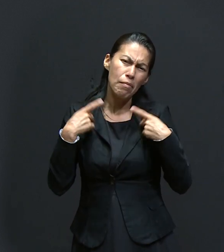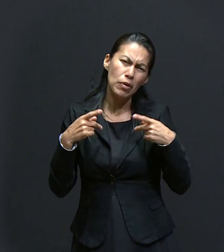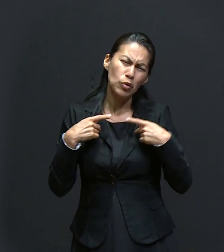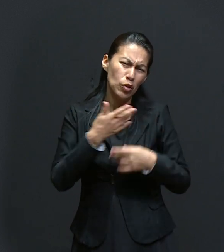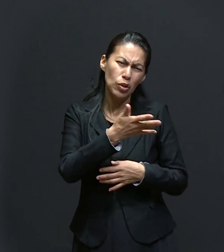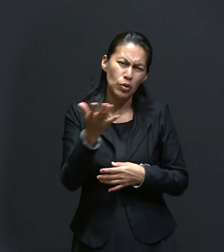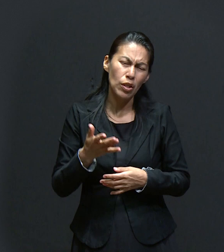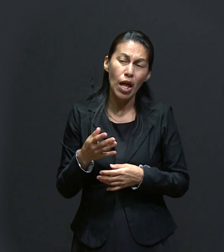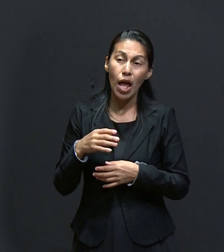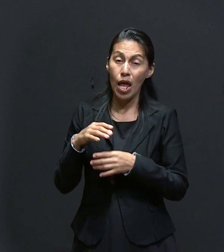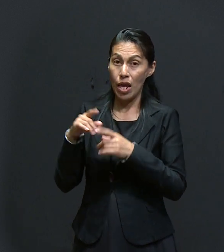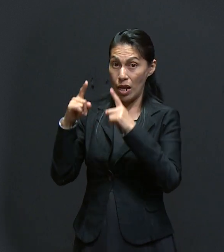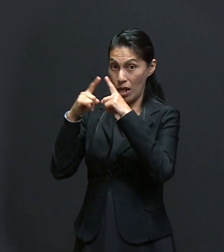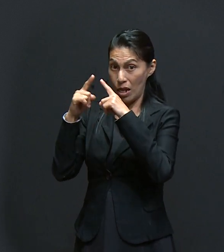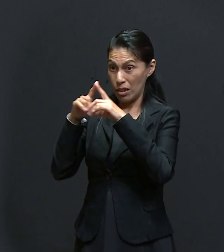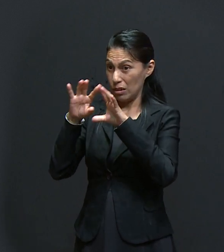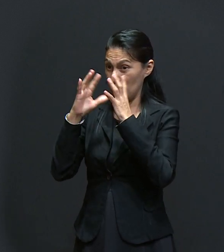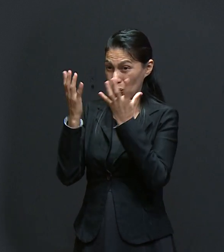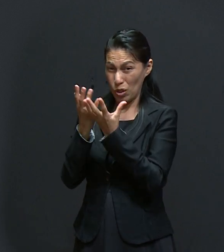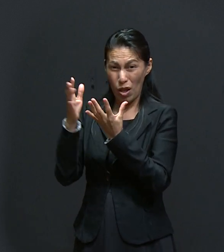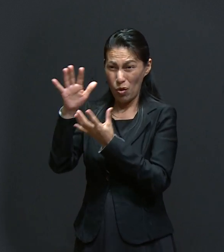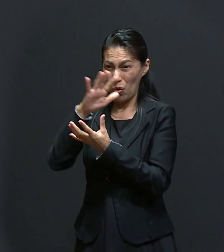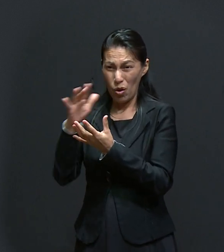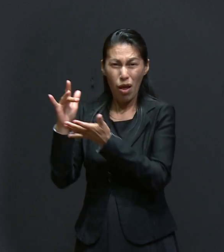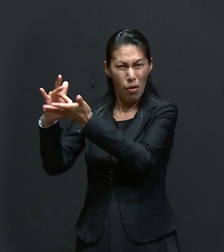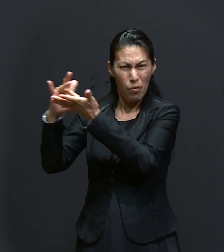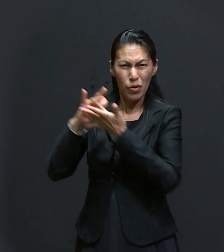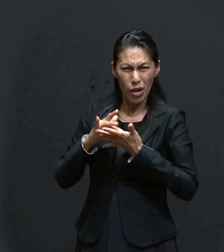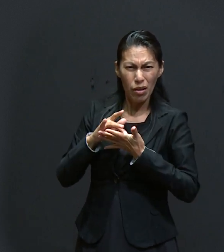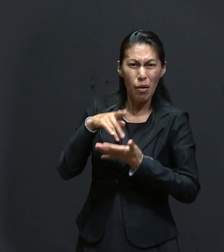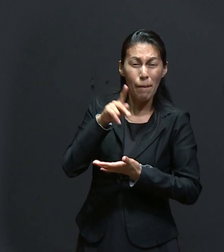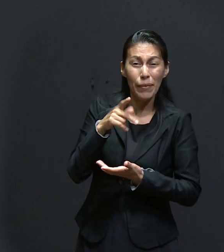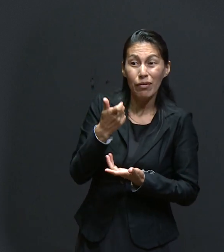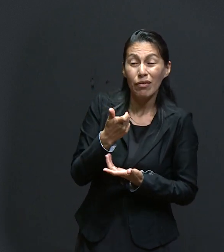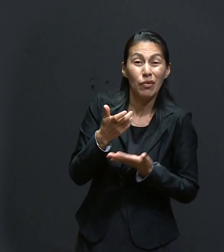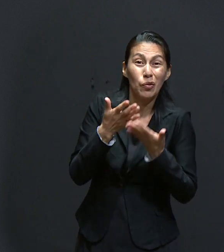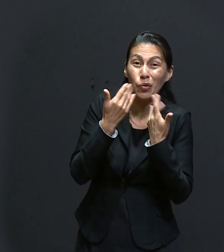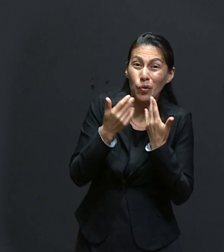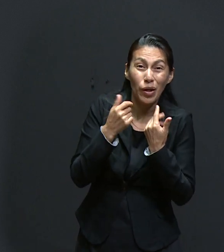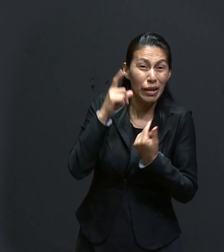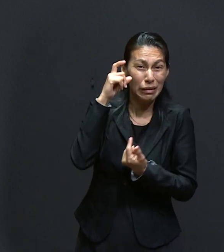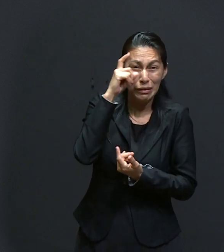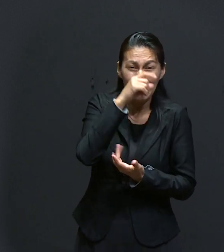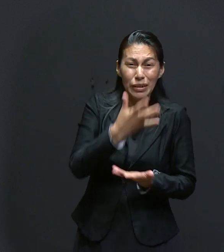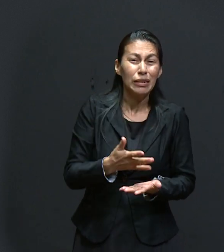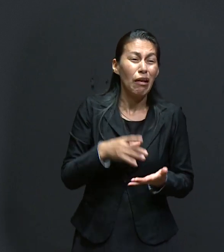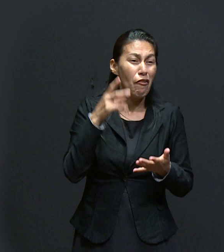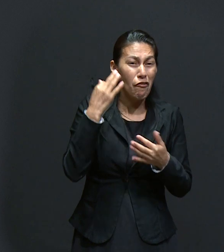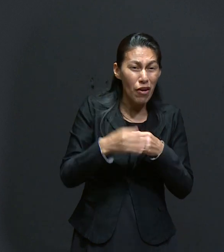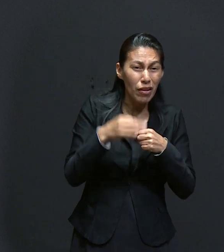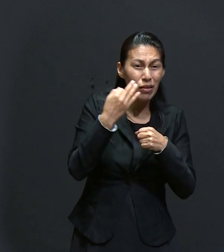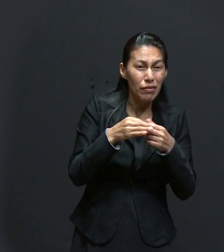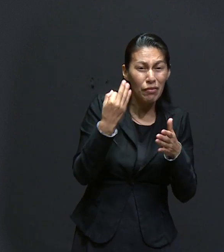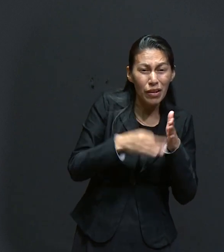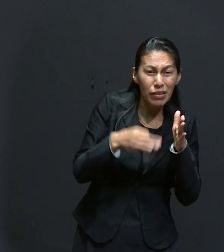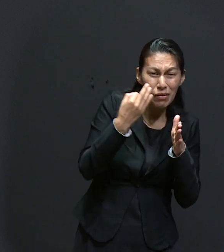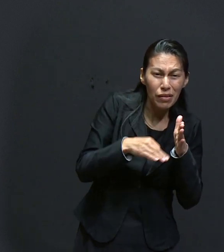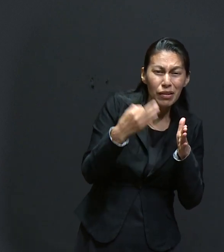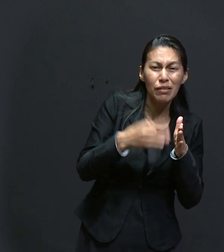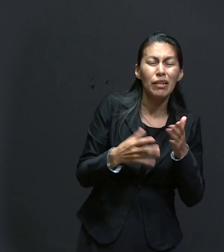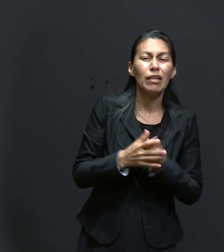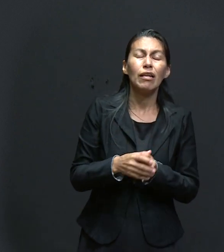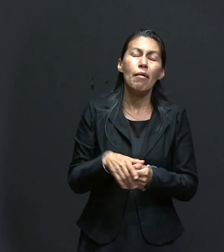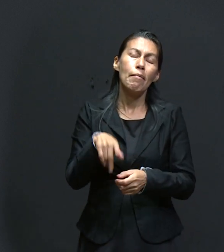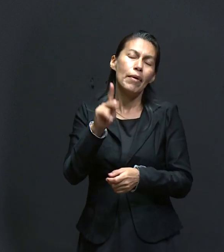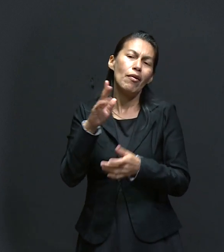supuesto nos está ayudando a la iglesia mundial pero tenemos un déficit financiero por eso estamos agradecidos con todos los que están